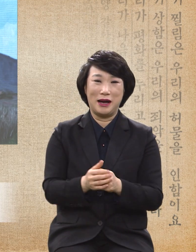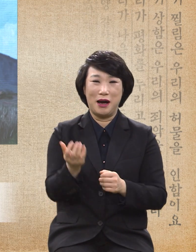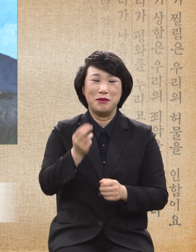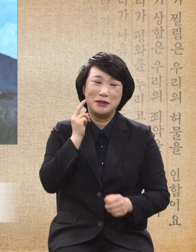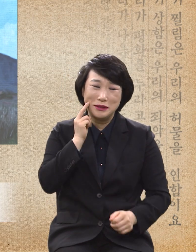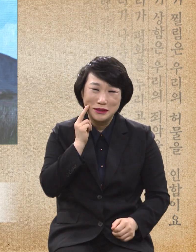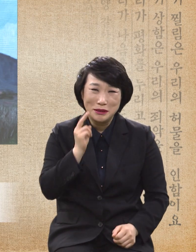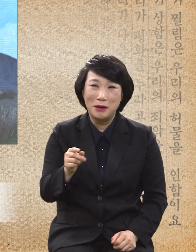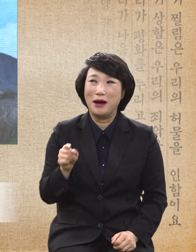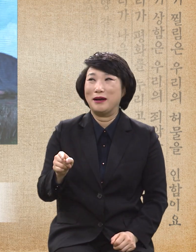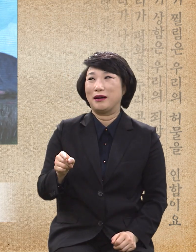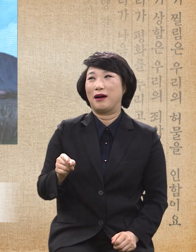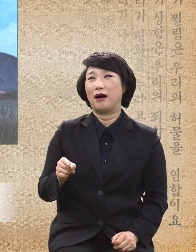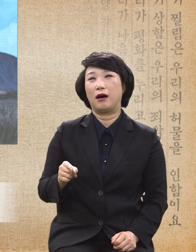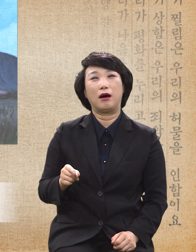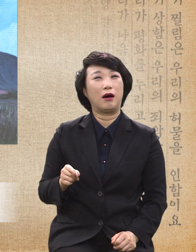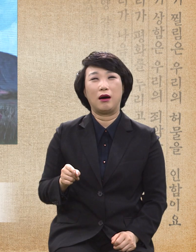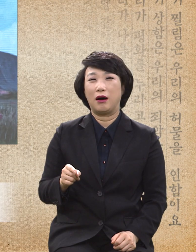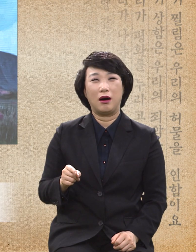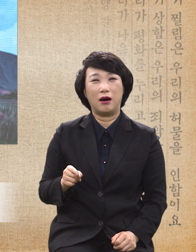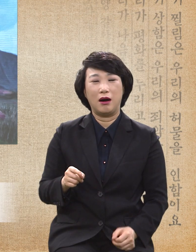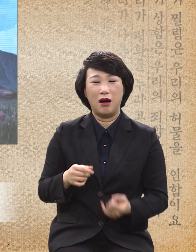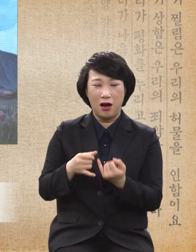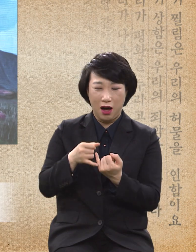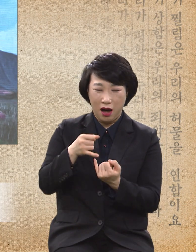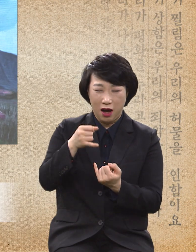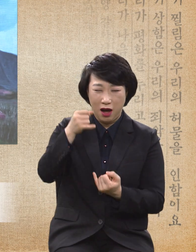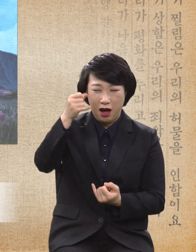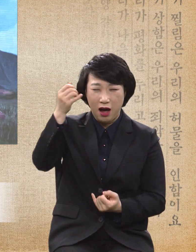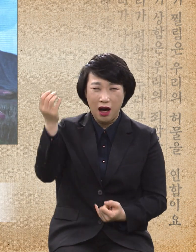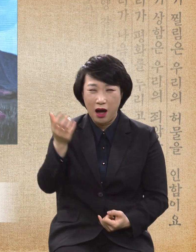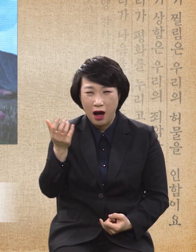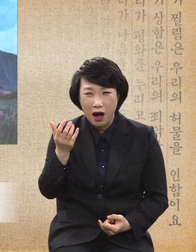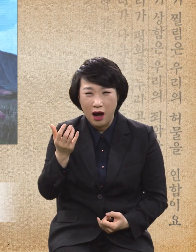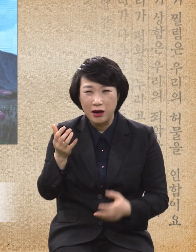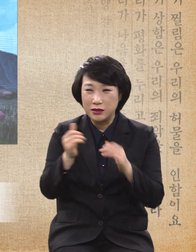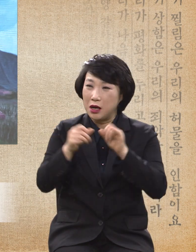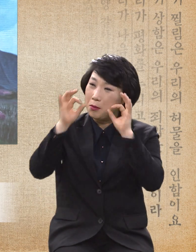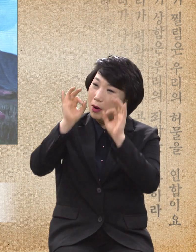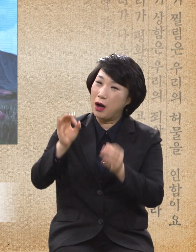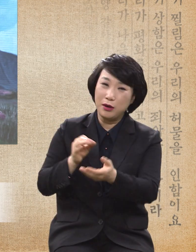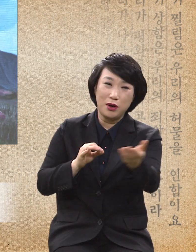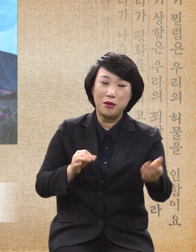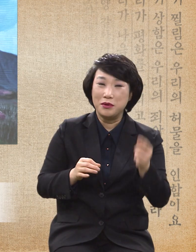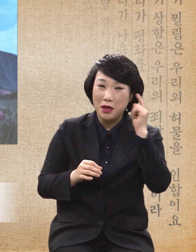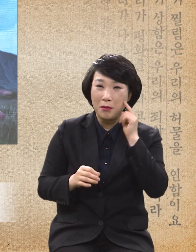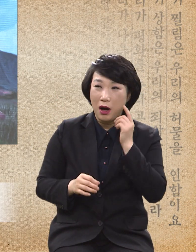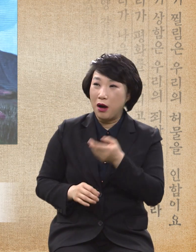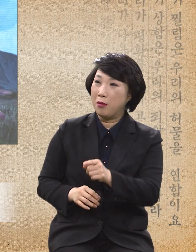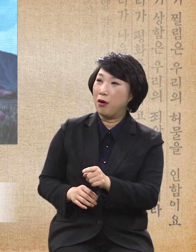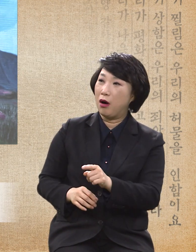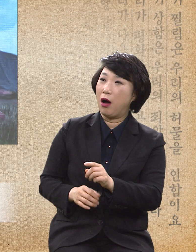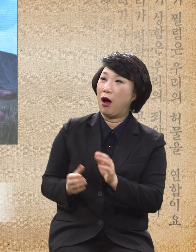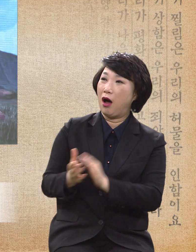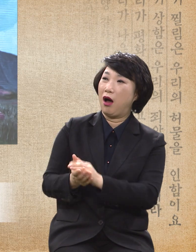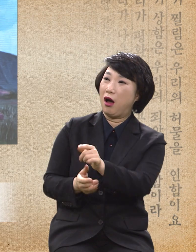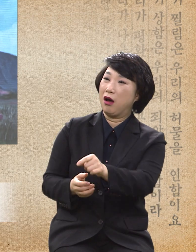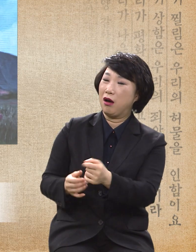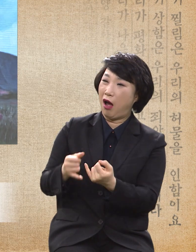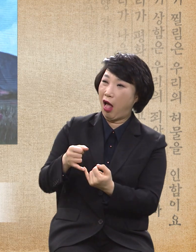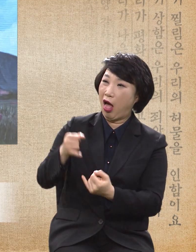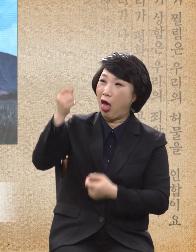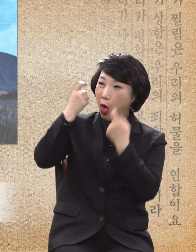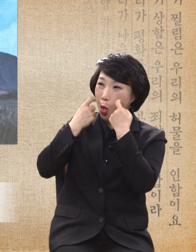견딜 수 없는 거 바짝 말라 앓는 사람 써보면 여러분들이 바라볼 때 야, 저 사람은